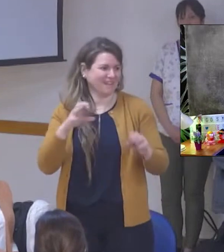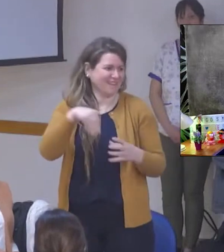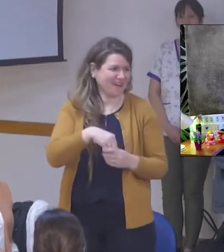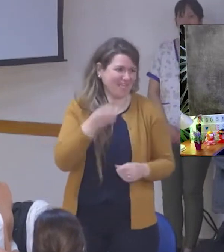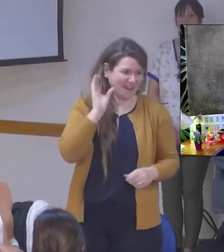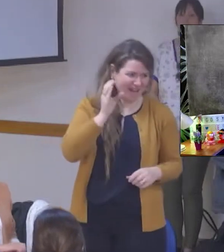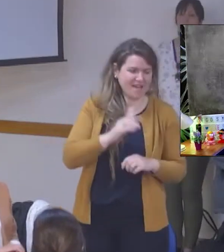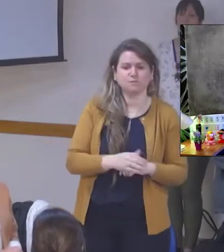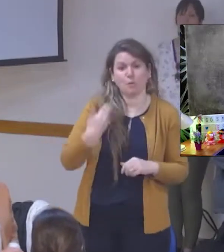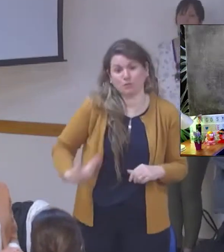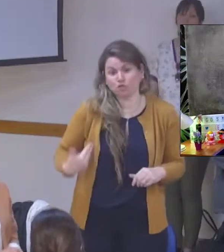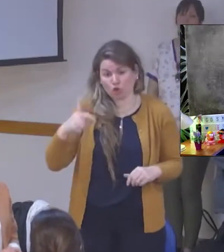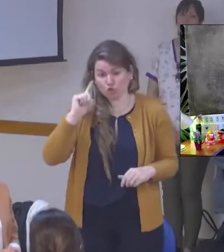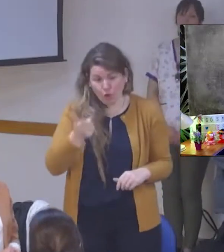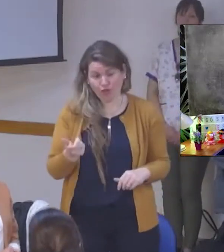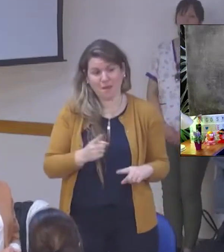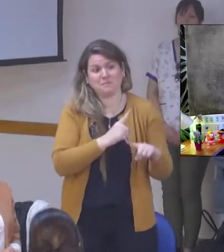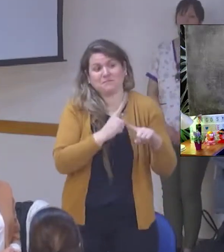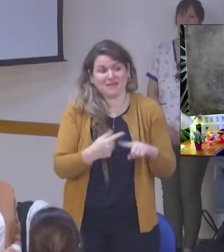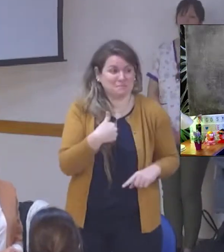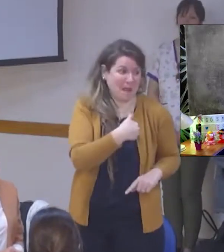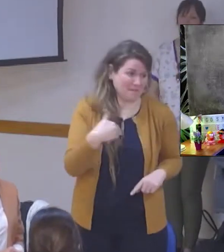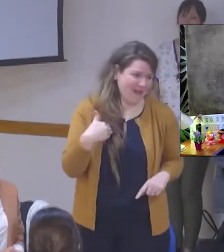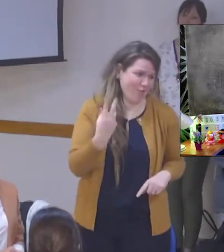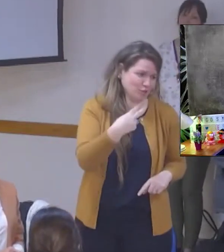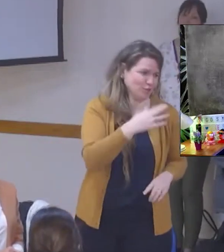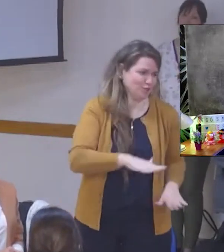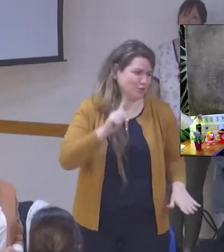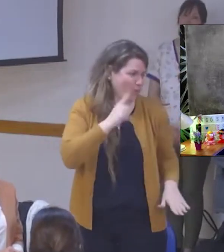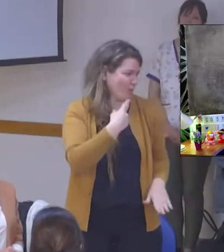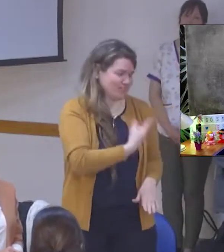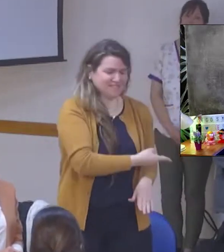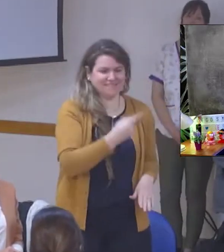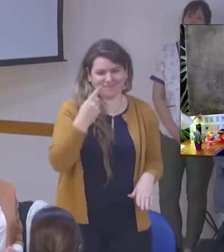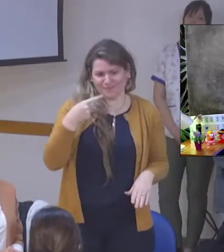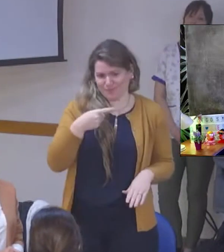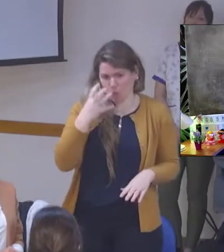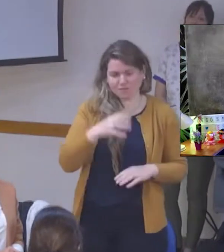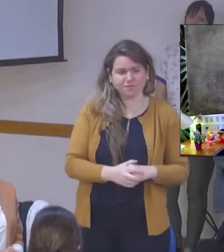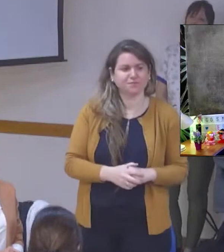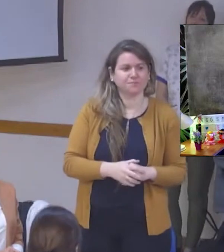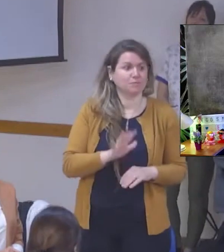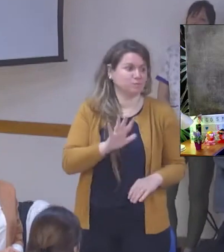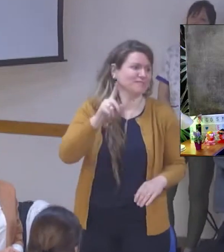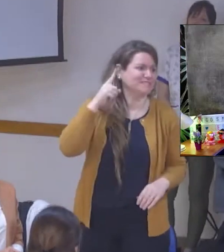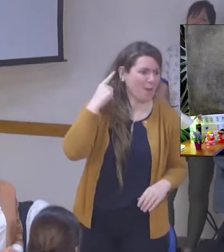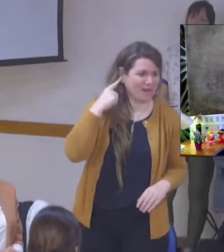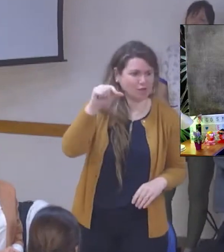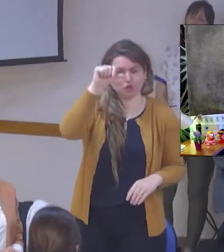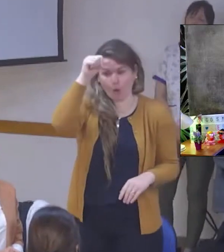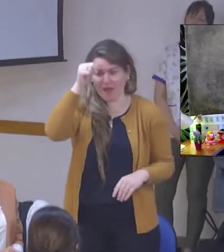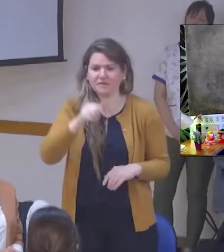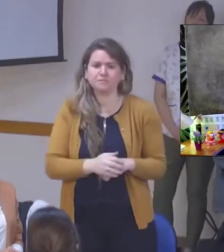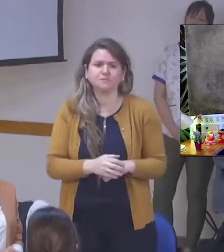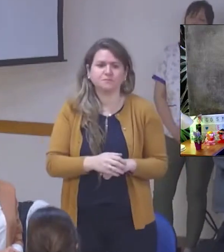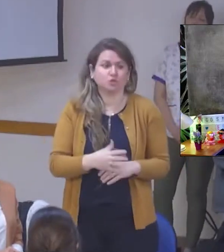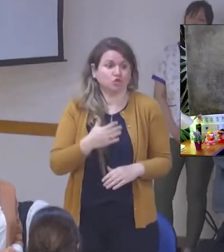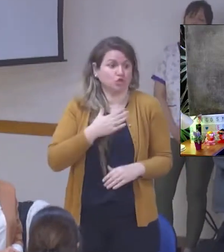nombre es lo que va a Julia, decir soy Julia. secretaria de la Confederación Argentina de Sordos y soy madre, como bien me presentó Lucas, de Giovanna